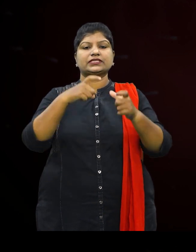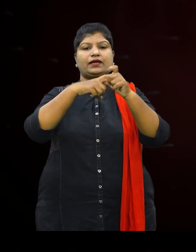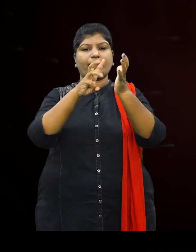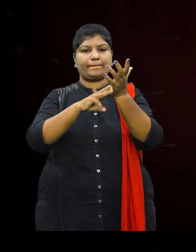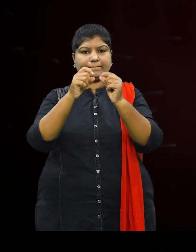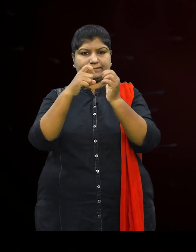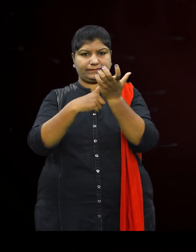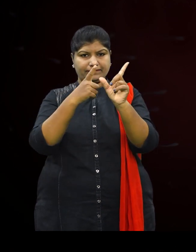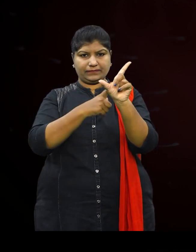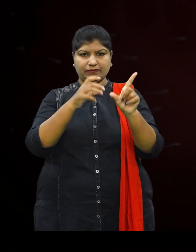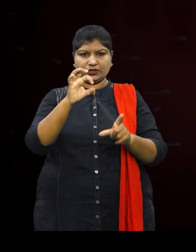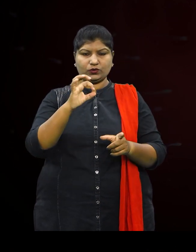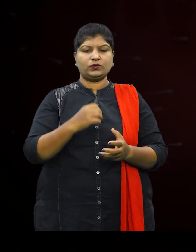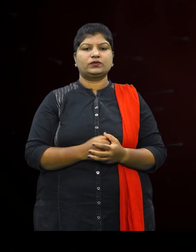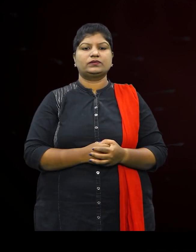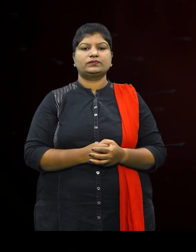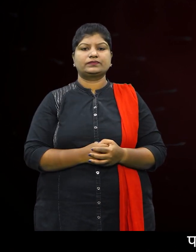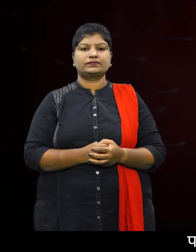भ्रूण,